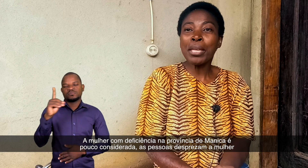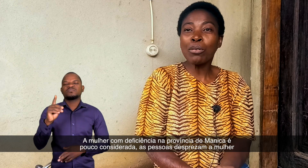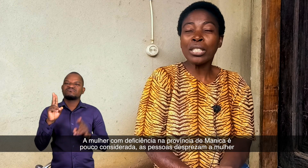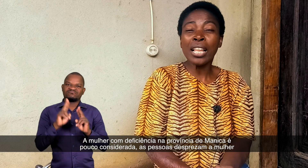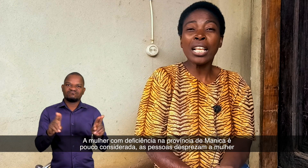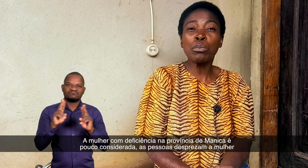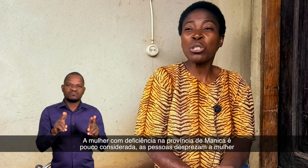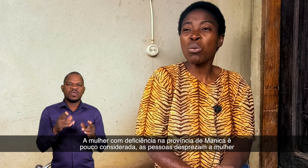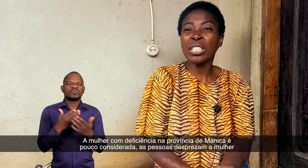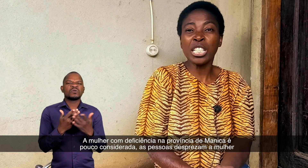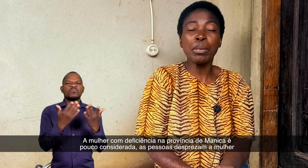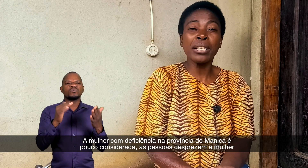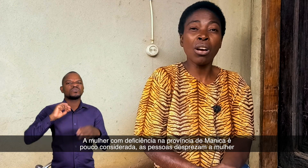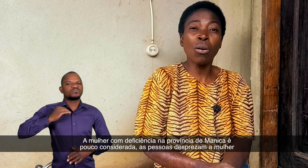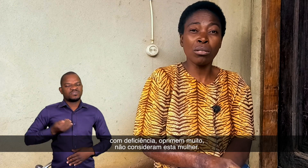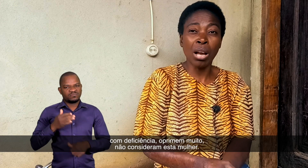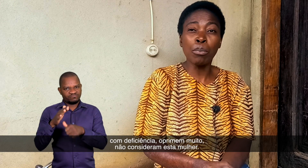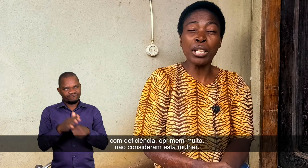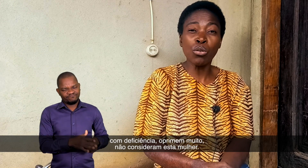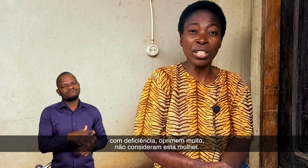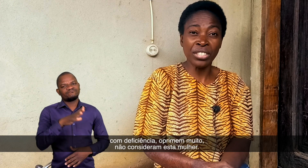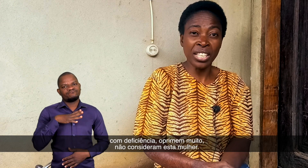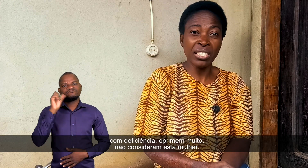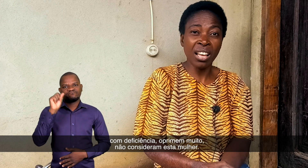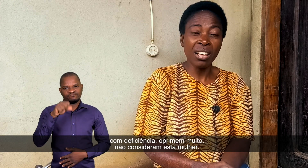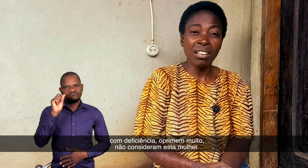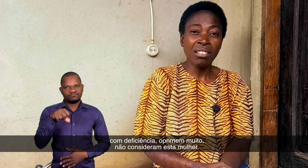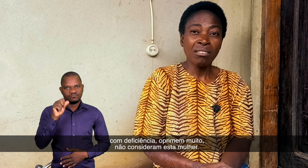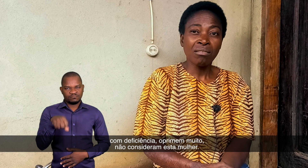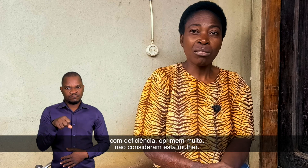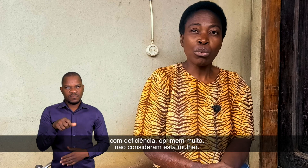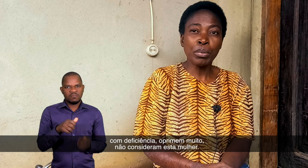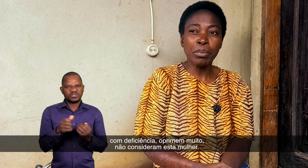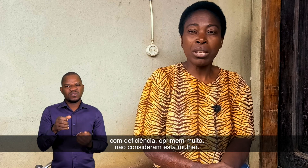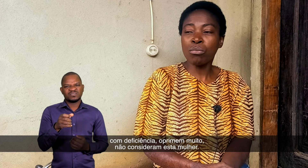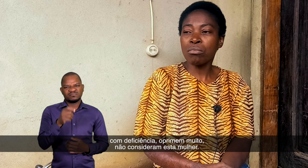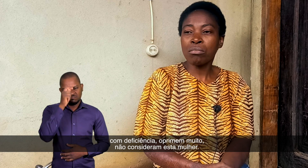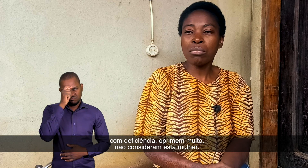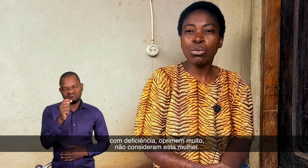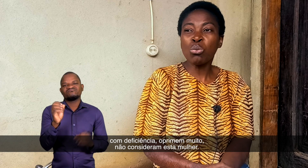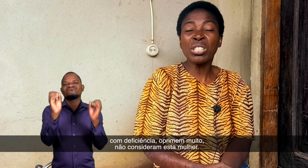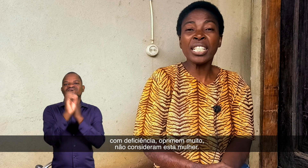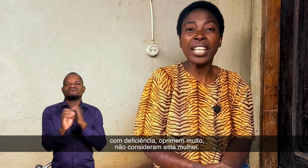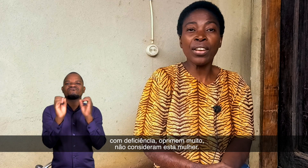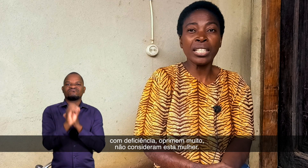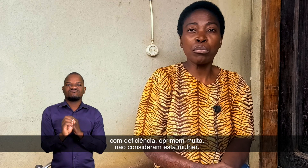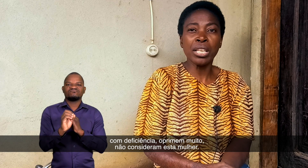bem considerada. As pessoas de despesa, a mulher com deficiência, a oprimir no mundo, não consideram essa mulher.